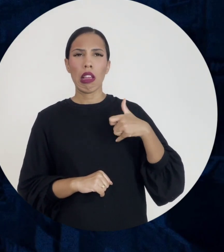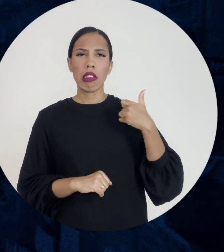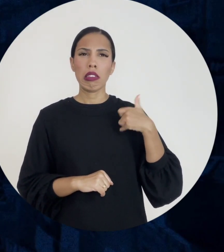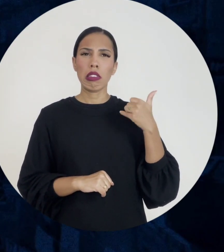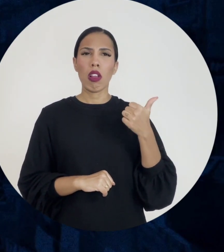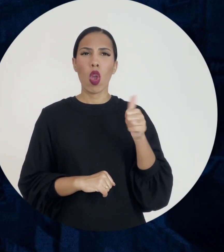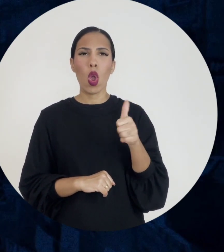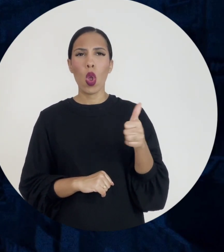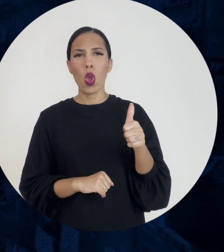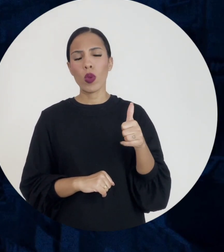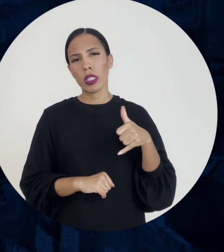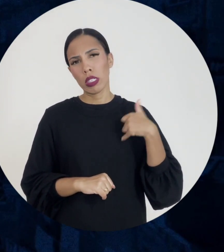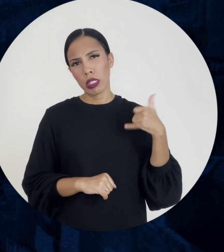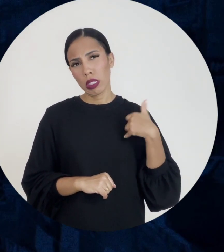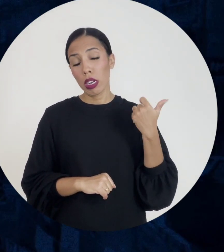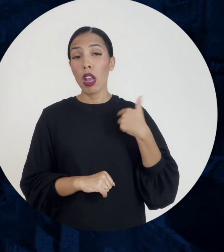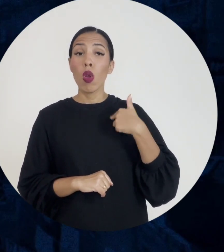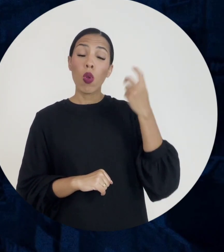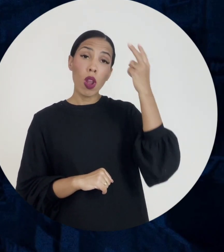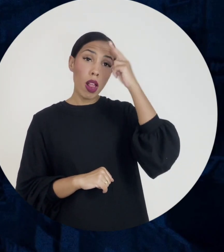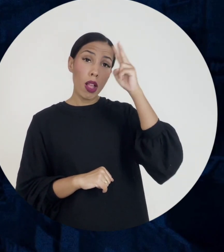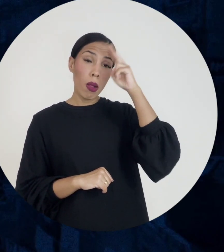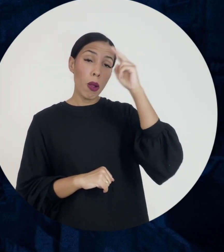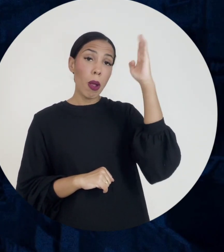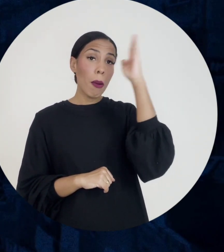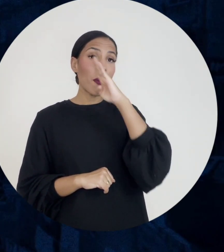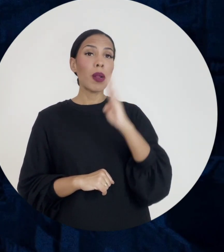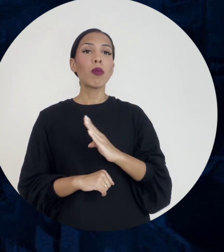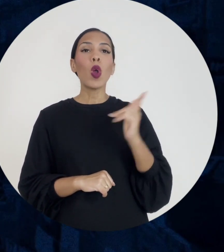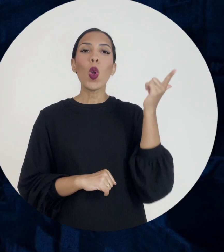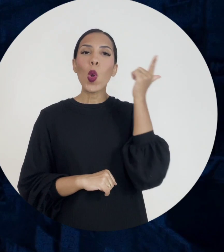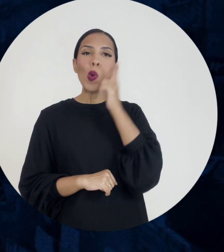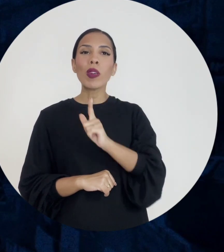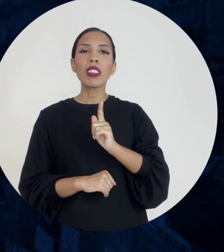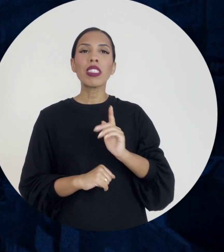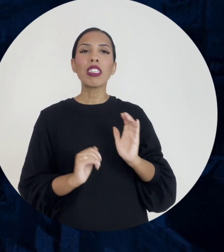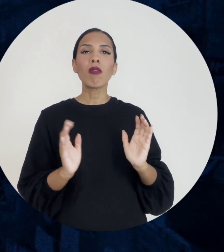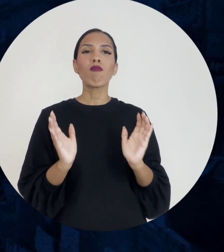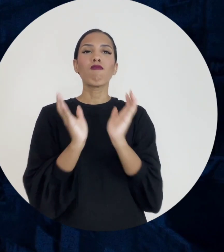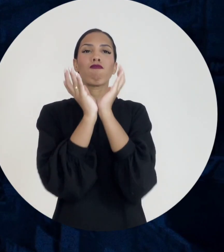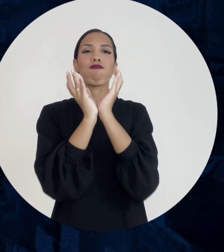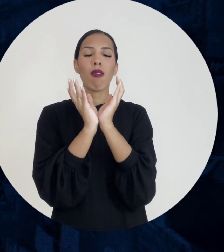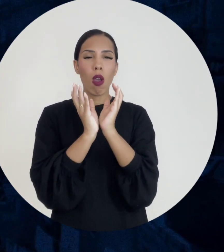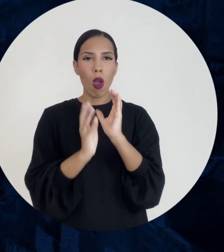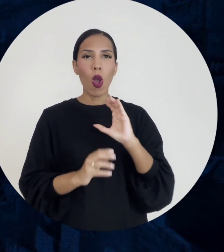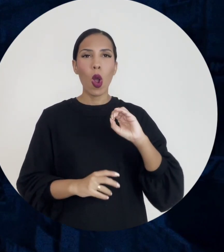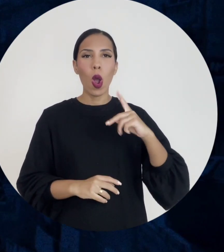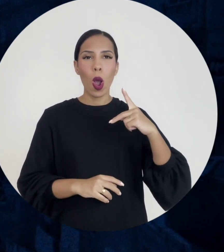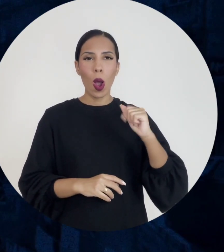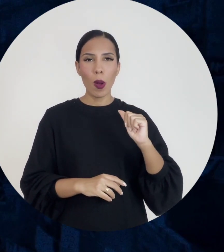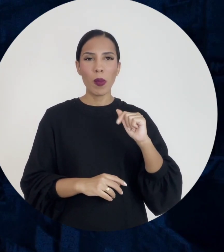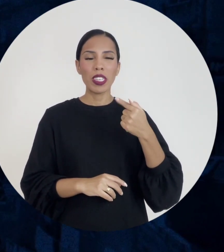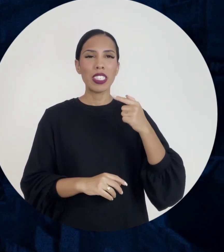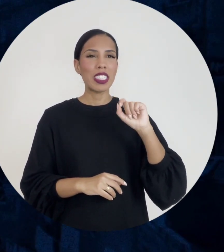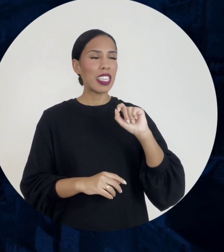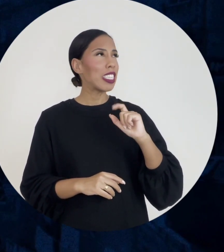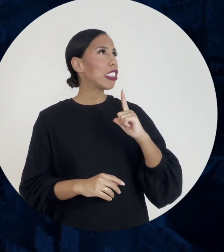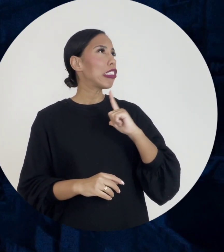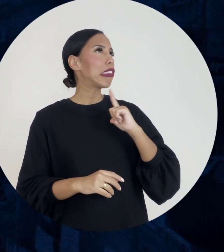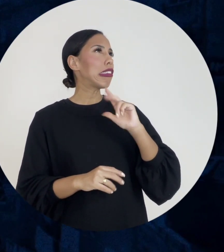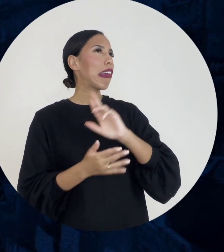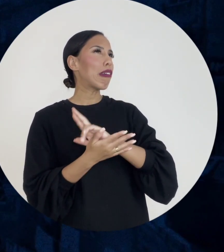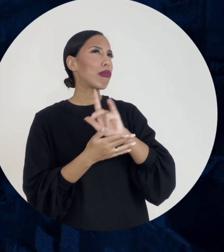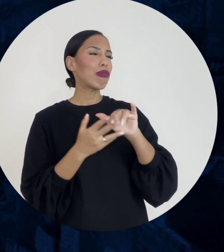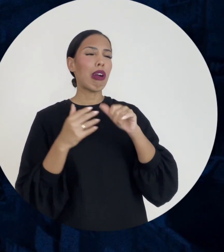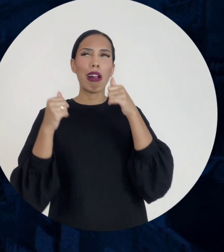anos, uma coisa assim. Uhum. Eu lembro que o Brasil tinha acabado de ganhar a Copa de 70. Aí tinha vários pôsteres da seleção,